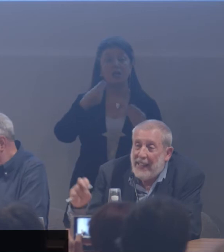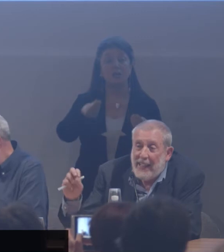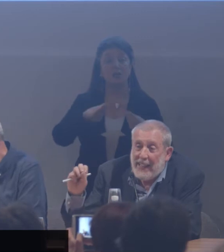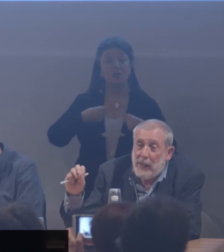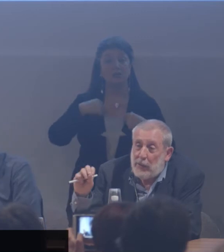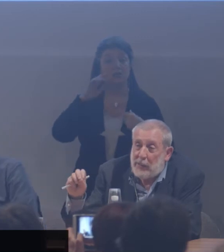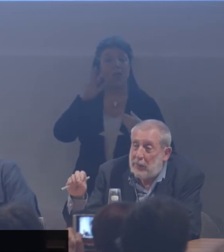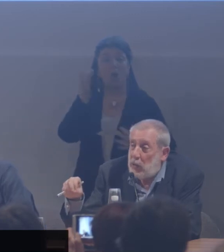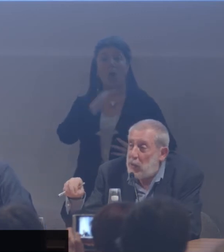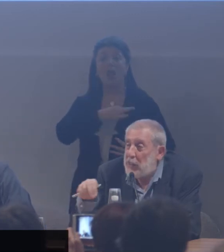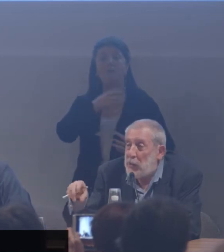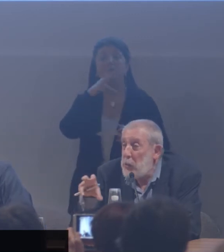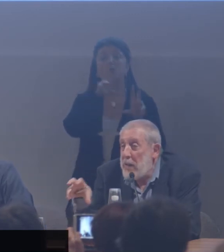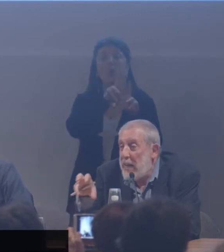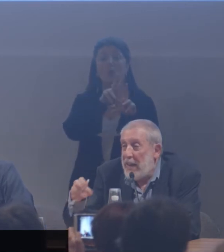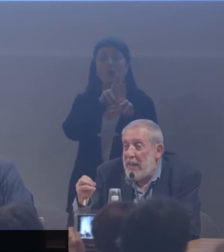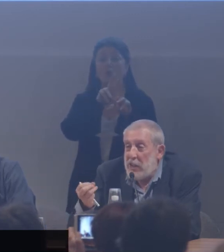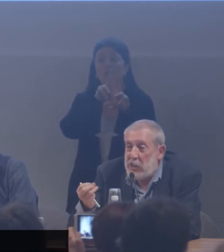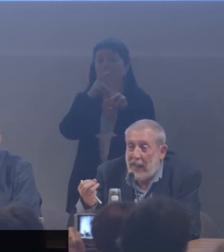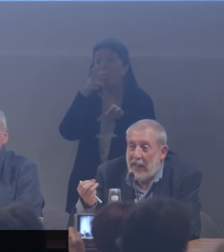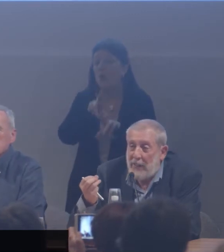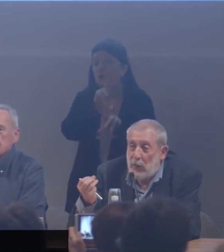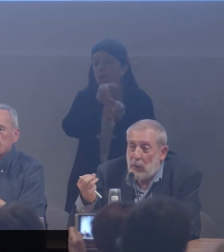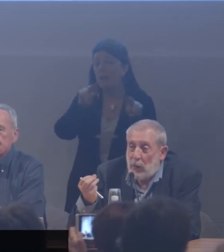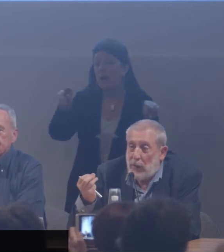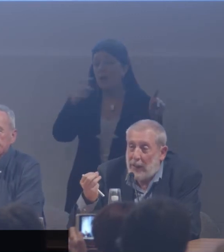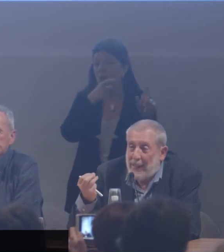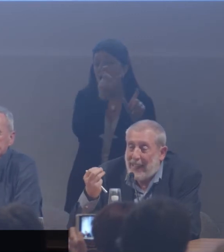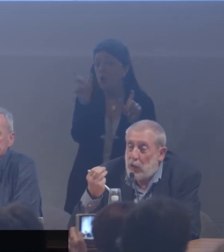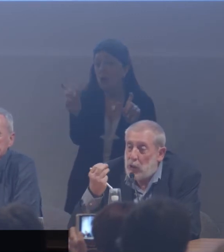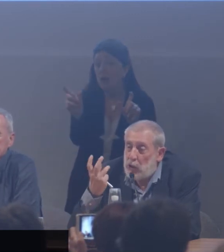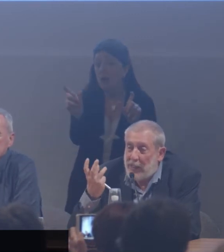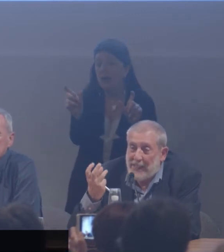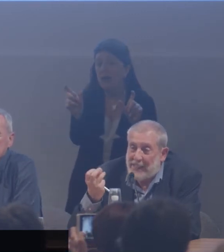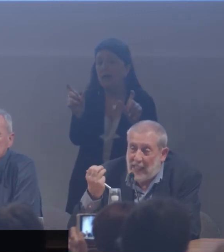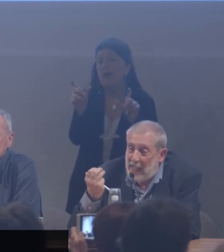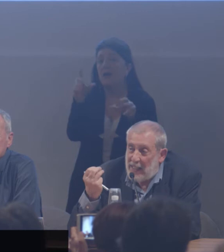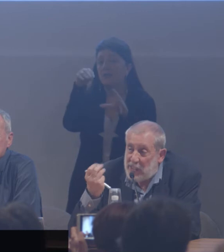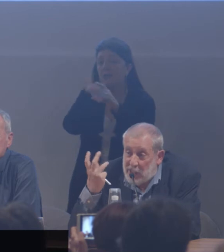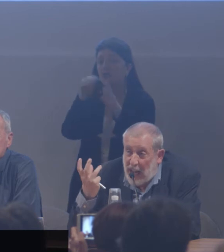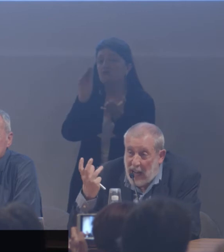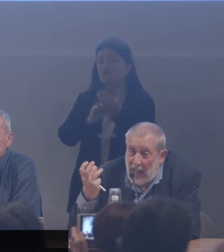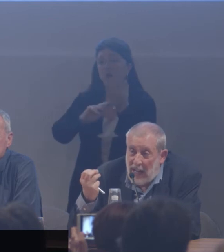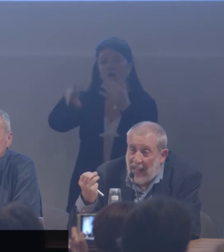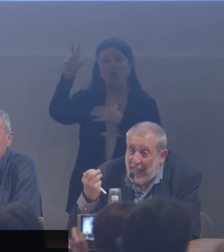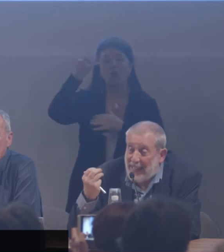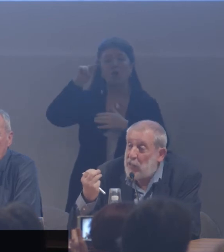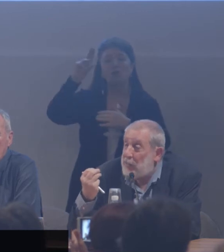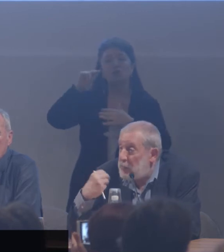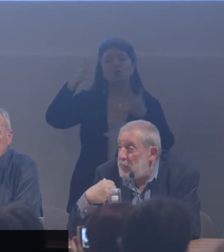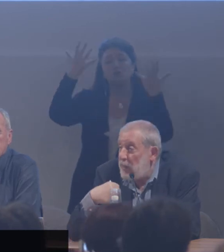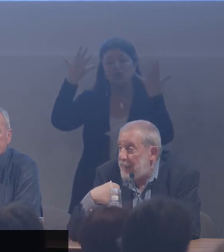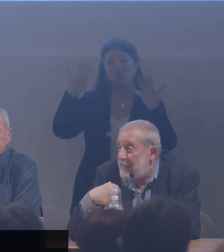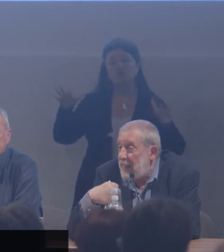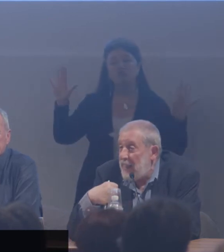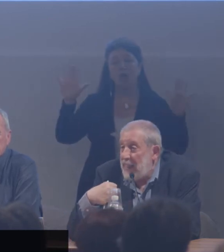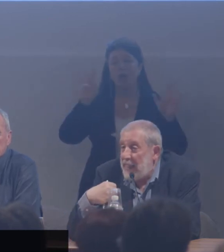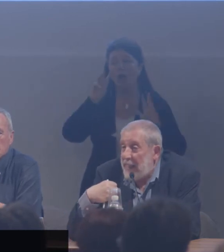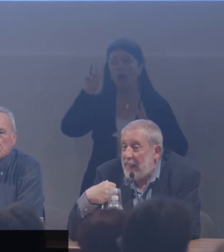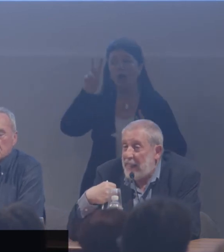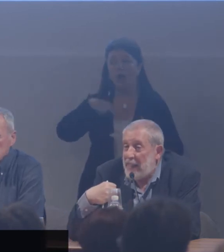perché in queste parole, secondo me, c'è la conoscenza già e la